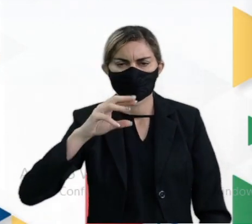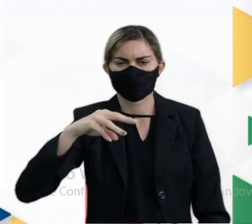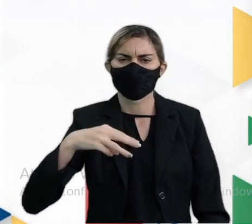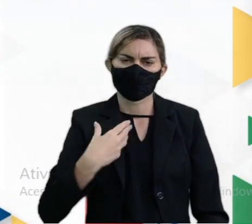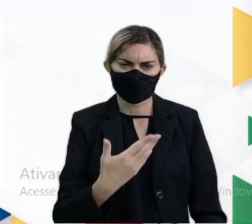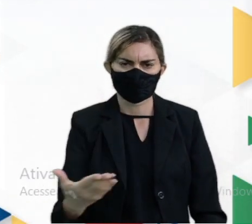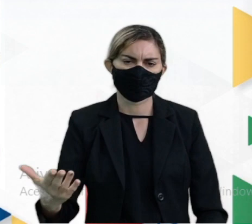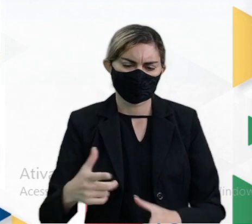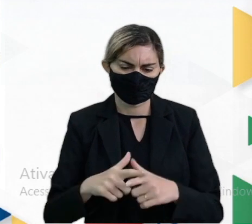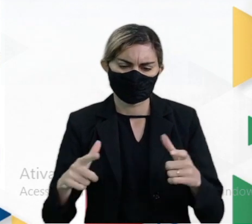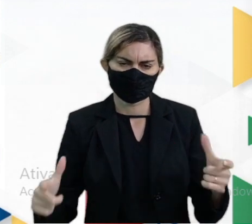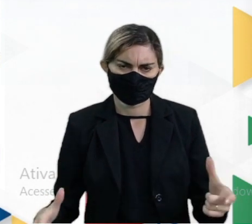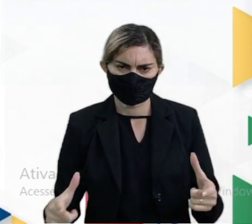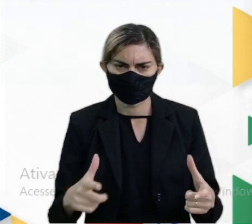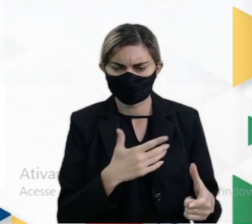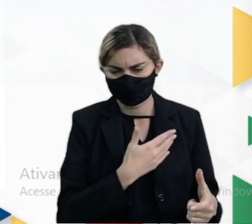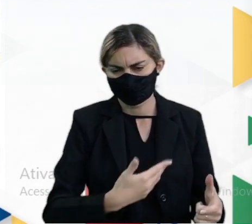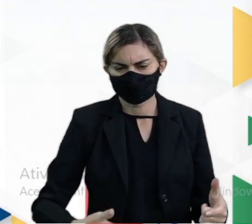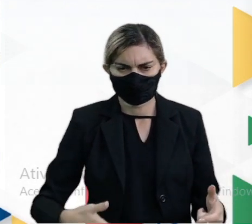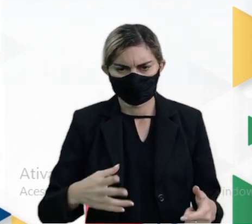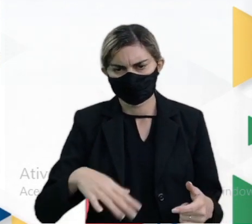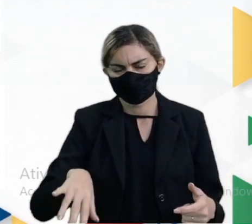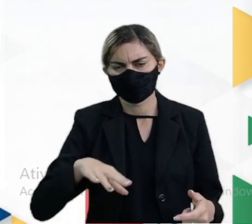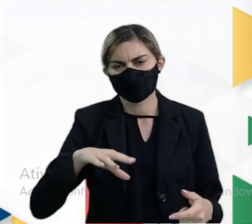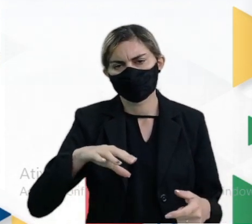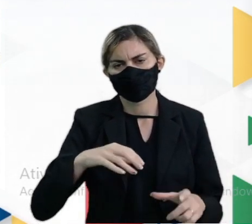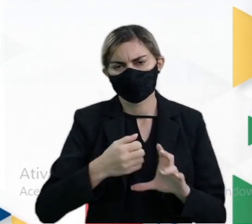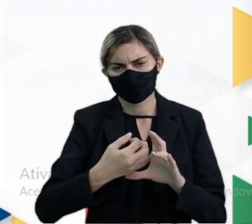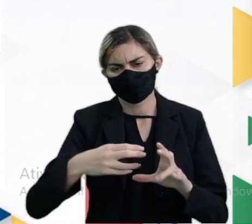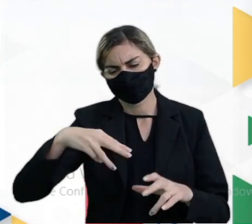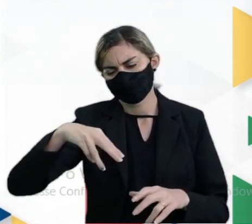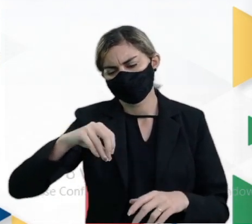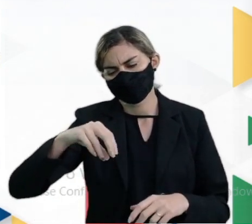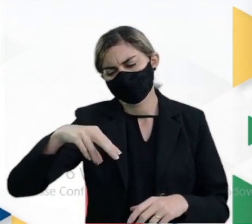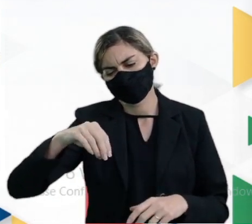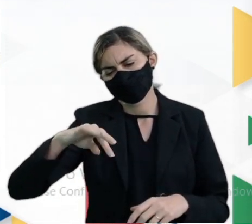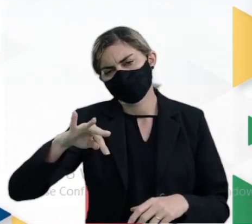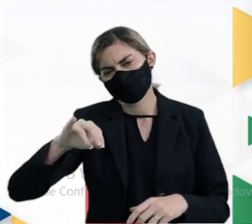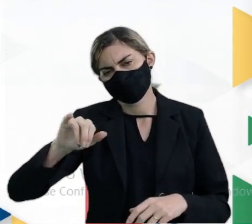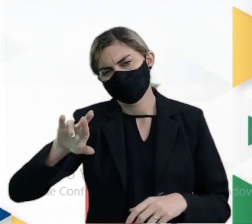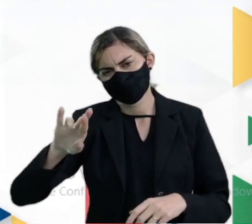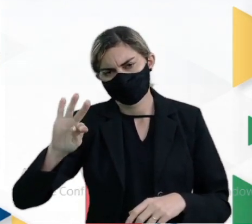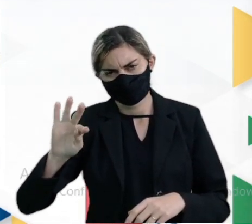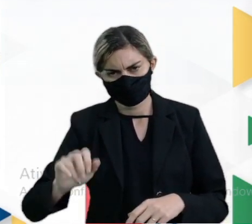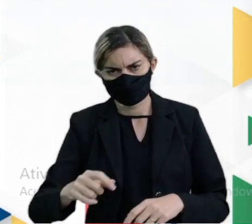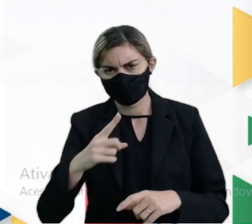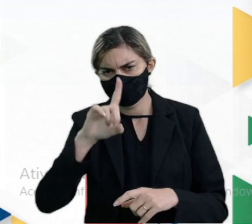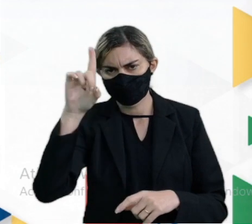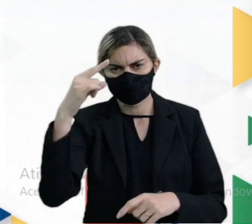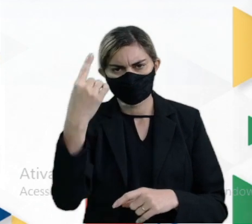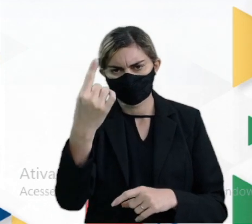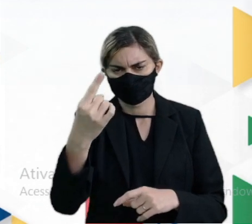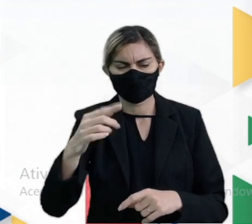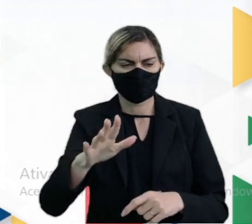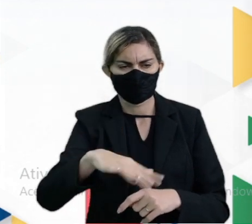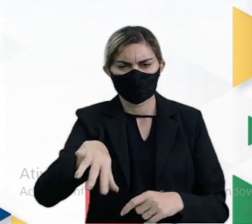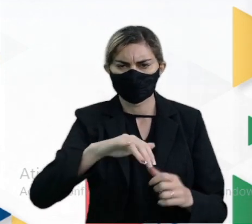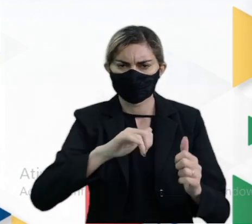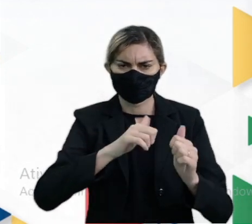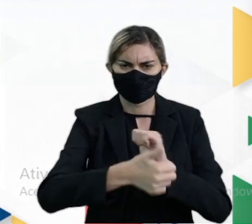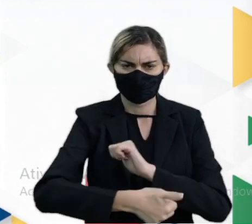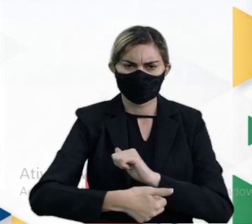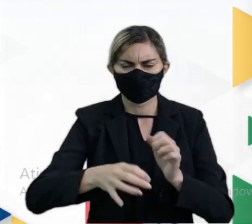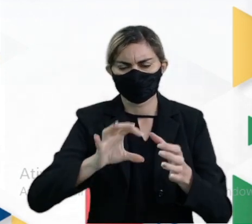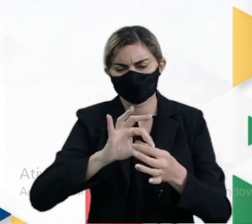com grande parte, né, do reinado, é uma característica monoteísta, né, e os jogos, né, aquelas